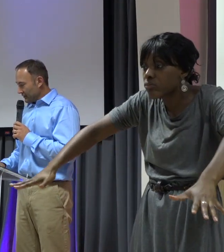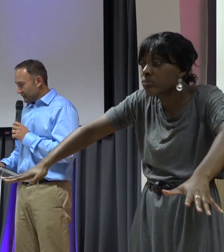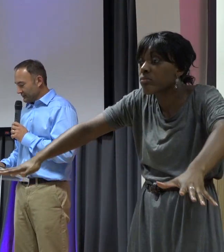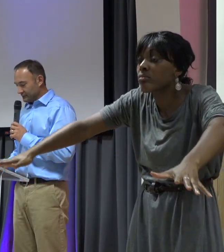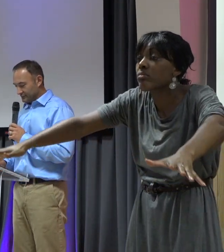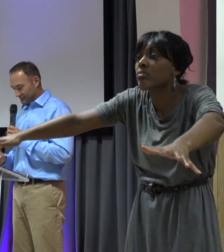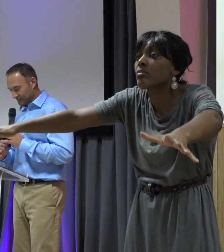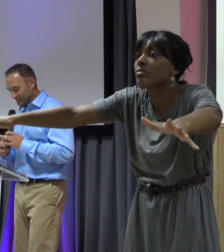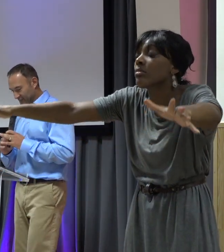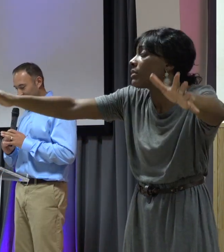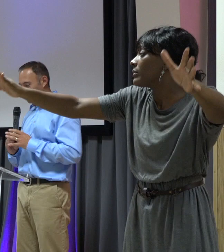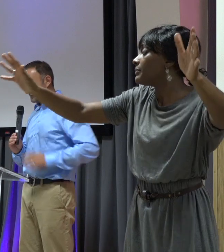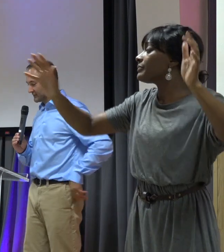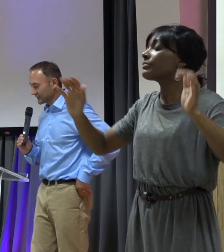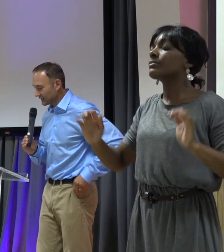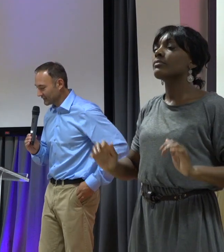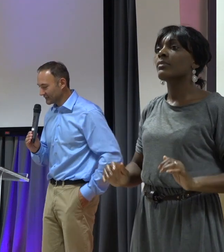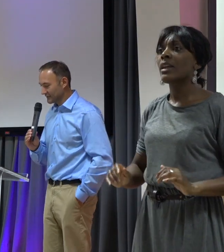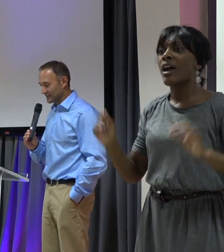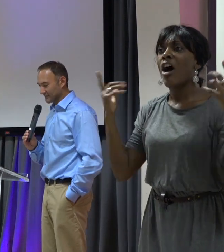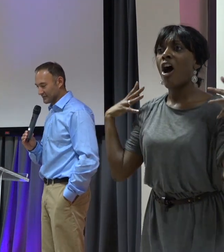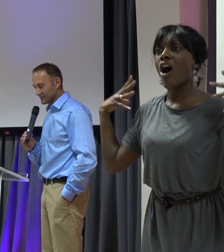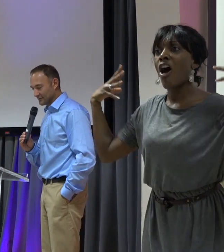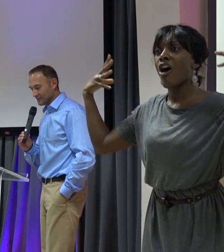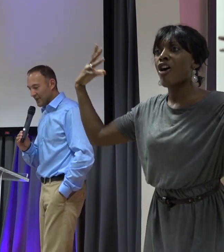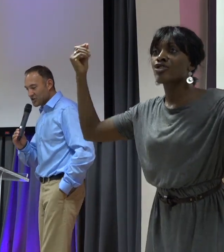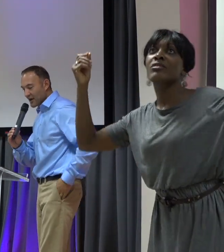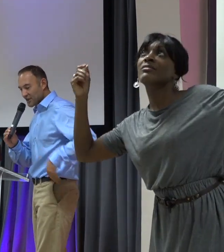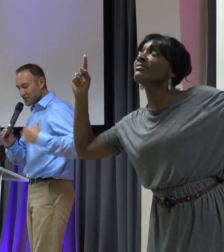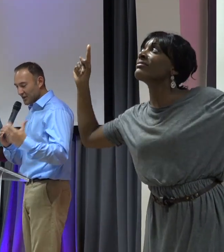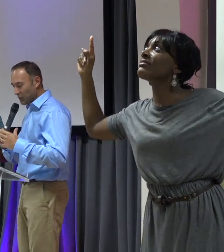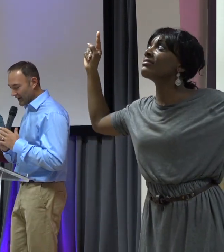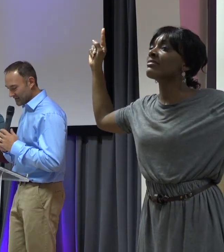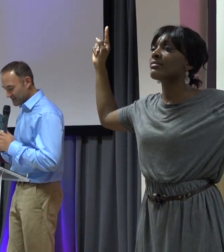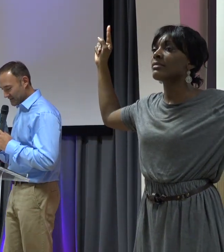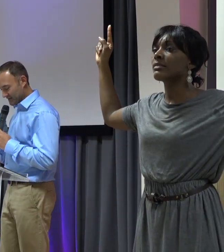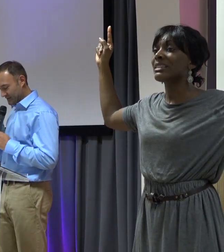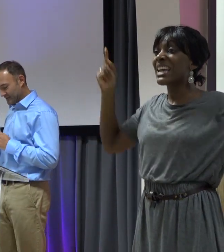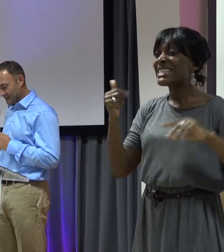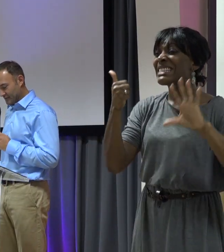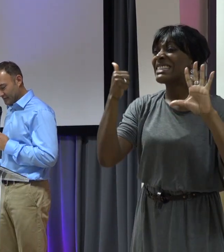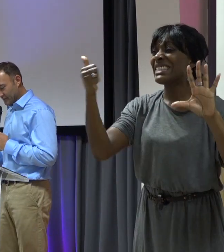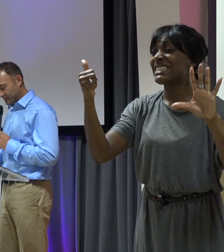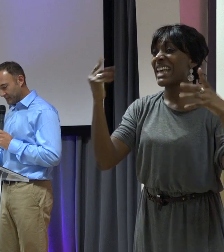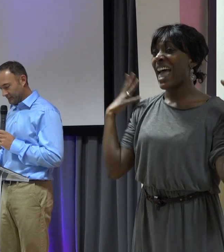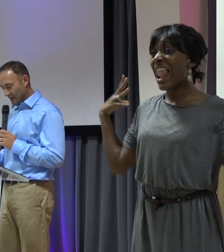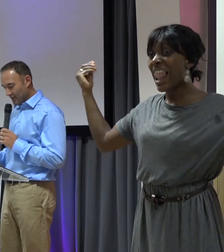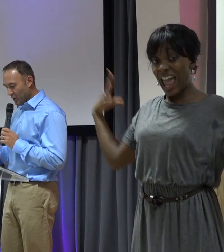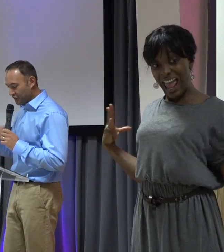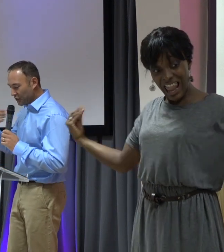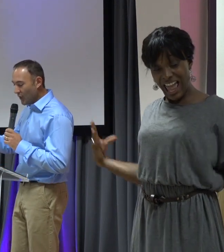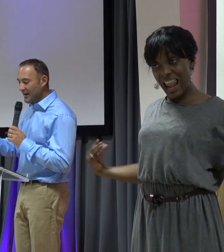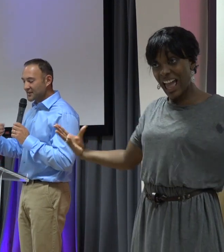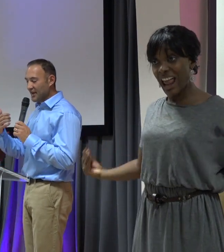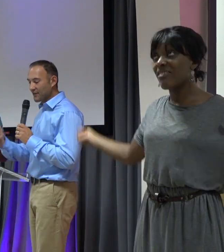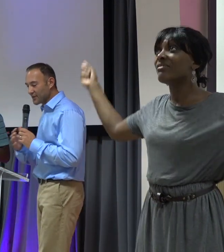Merci. Et des séraphins se tenaient au-dessus de lui. Each having 6 wings. Ils avaient chacun 6 ailes. With